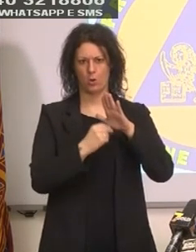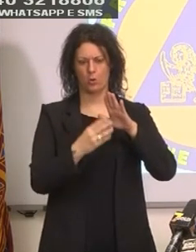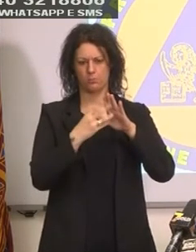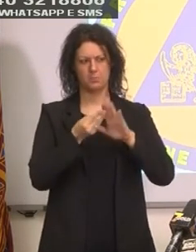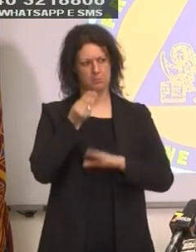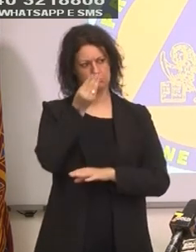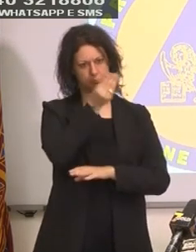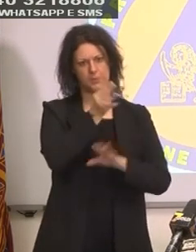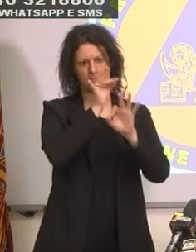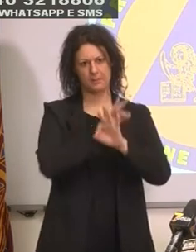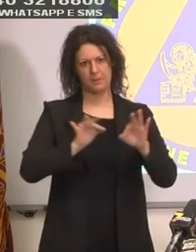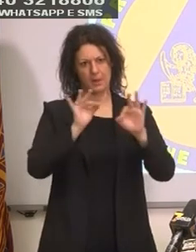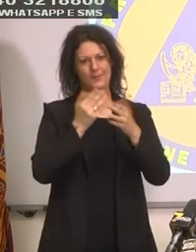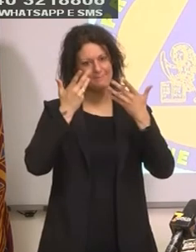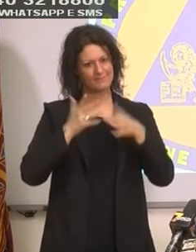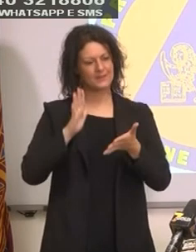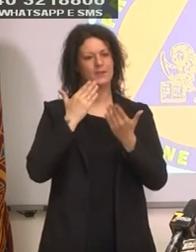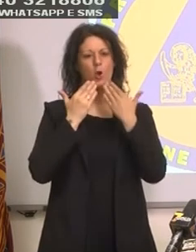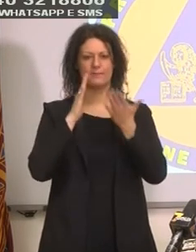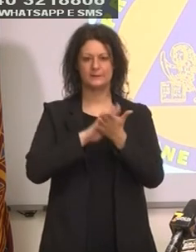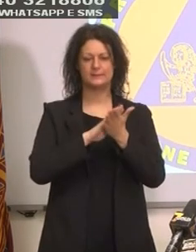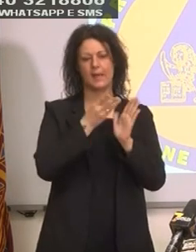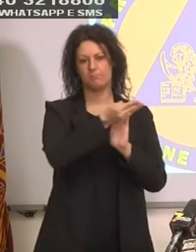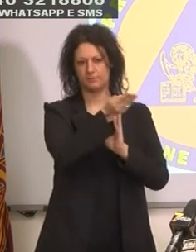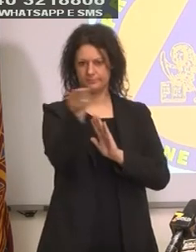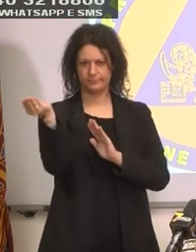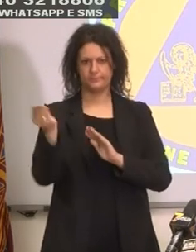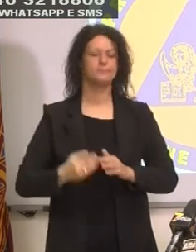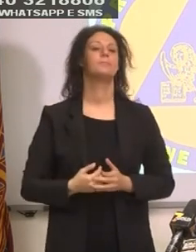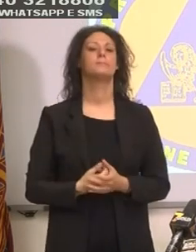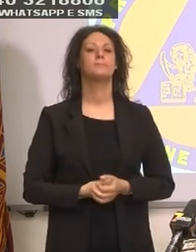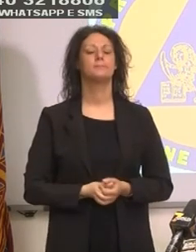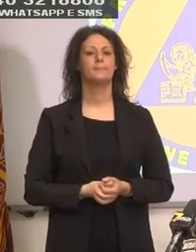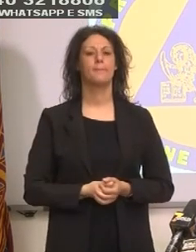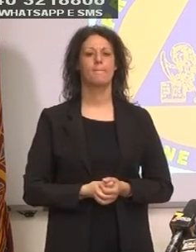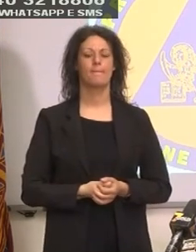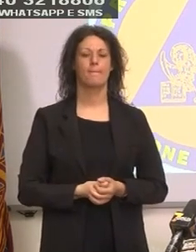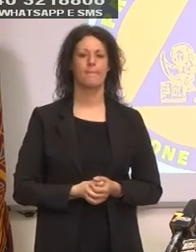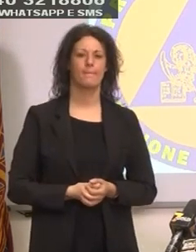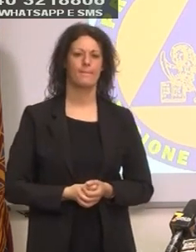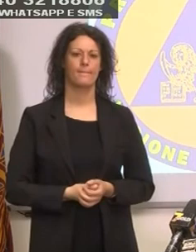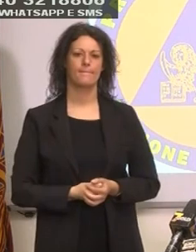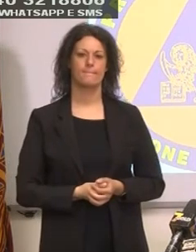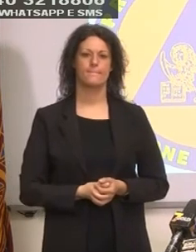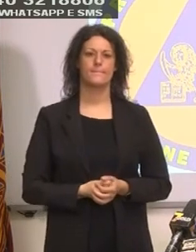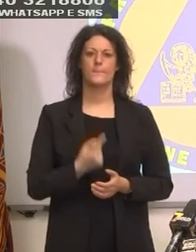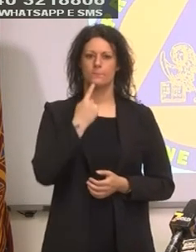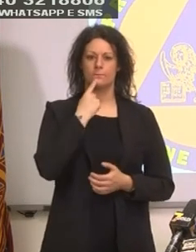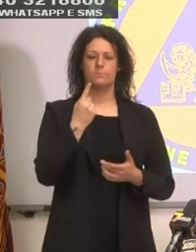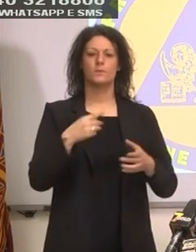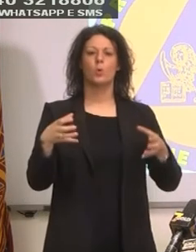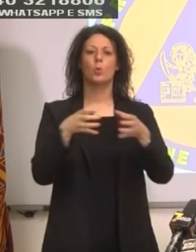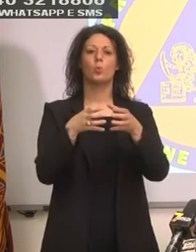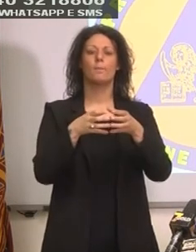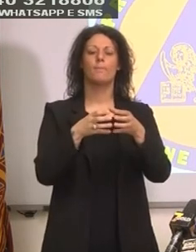Federico, dopo a fine conferenza le distribuiamo. E volevo dirvi, il gruppo